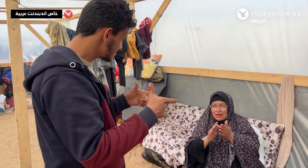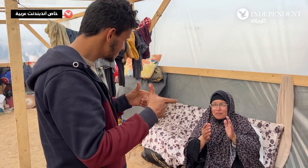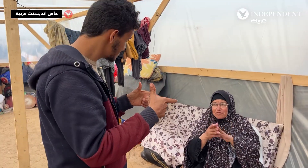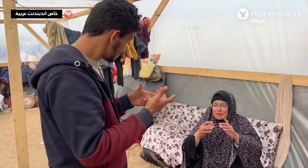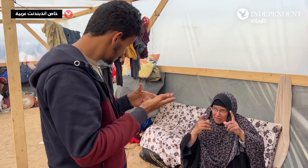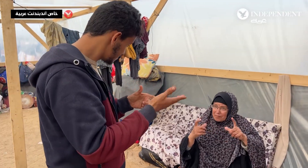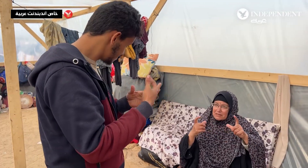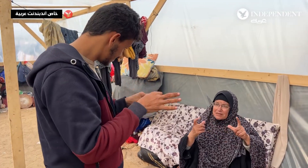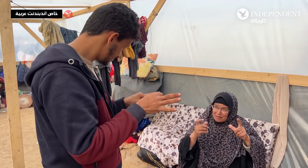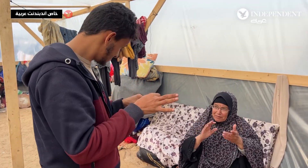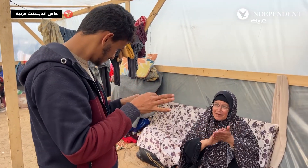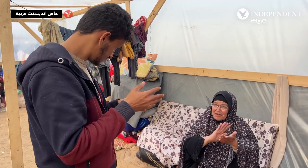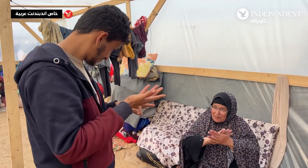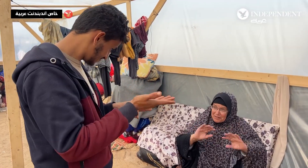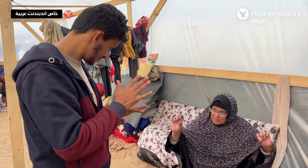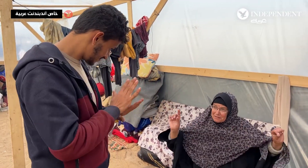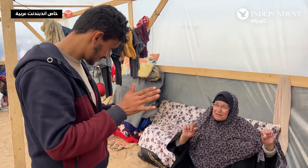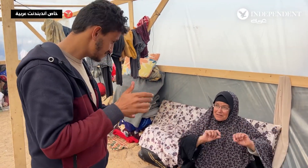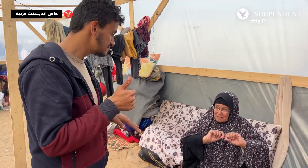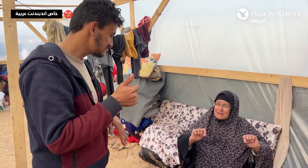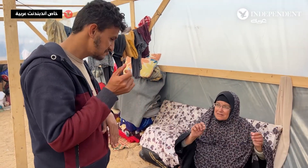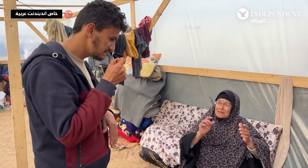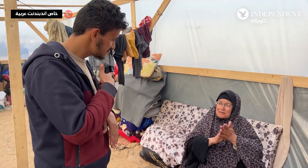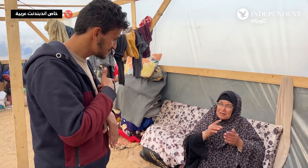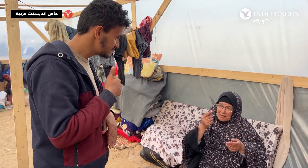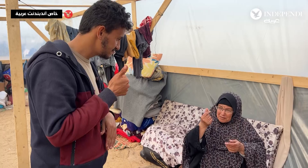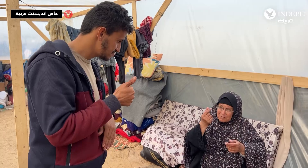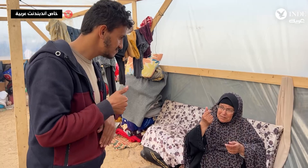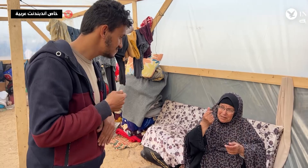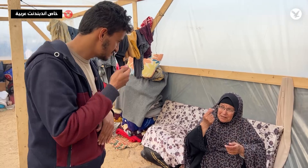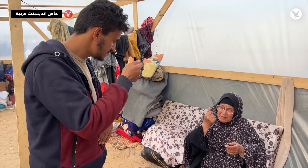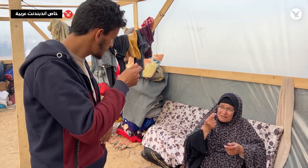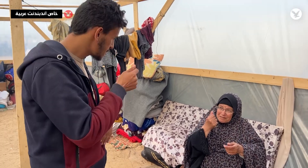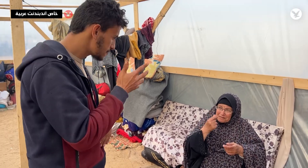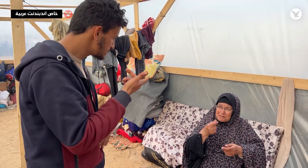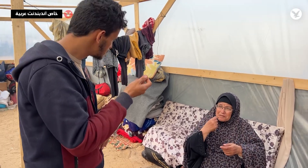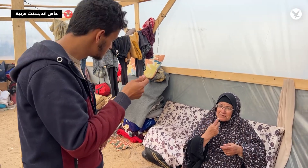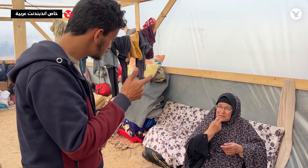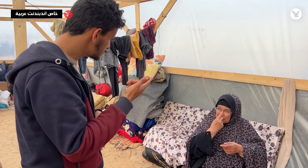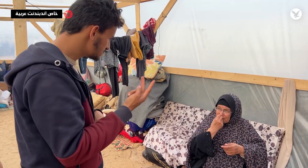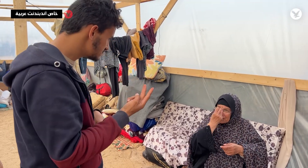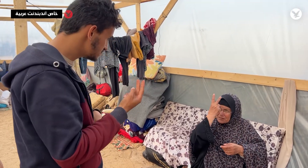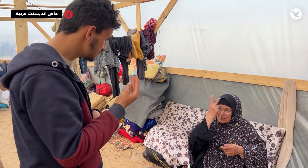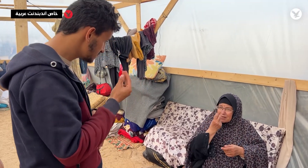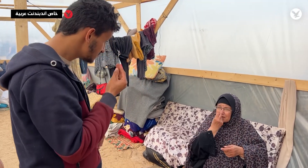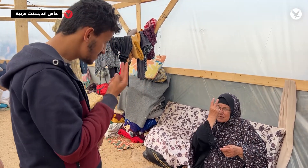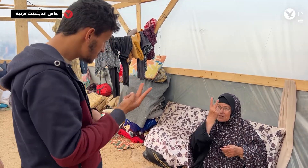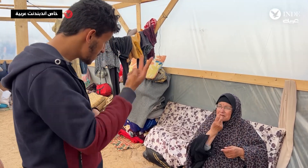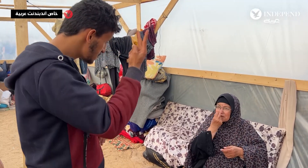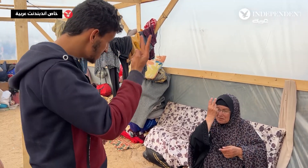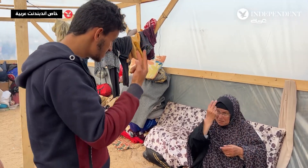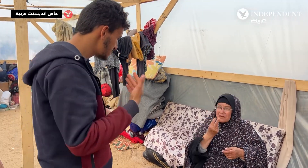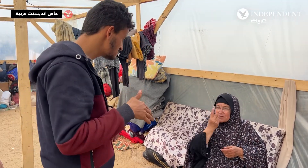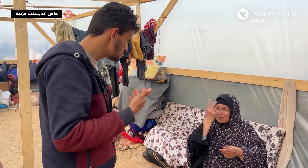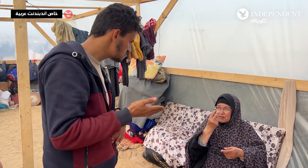هاي بقول خبزت يا ما خلصت. مصاري سبع شيك. سبع